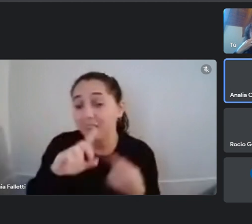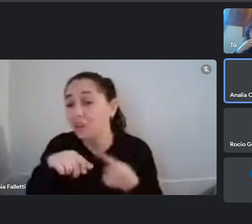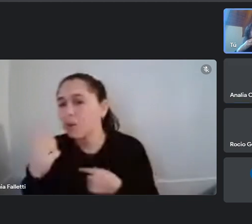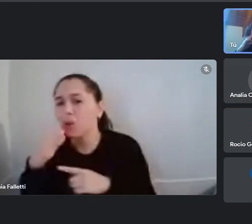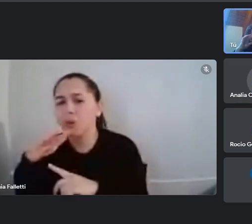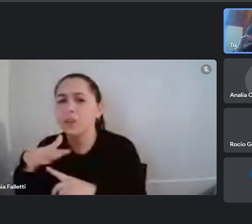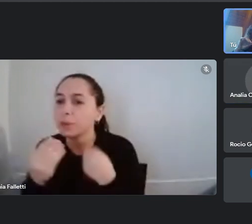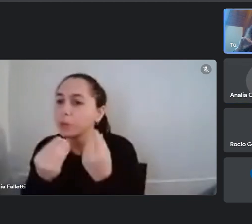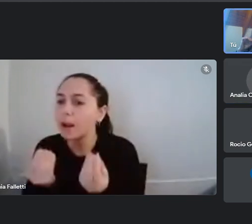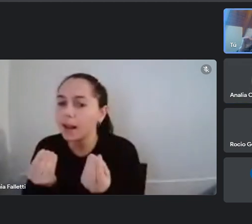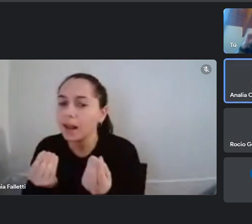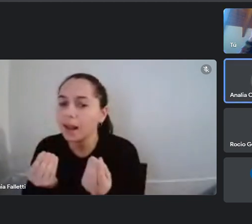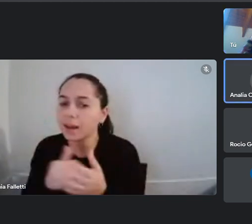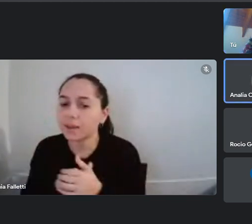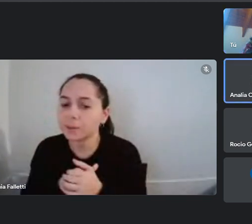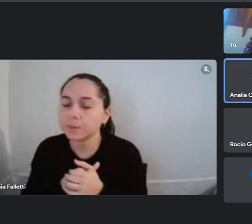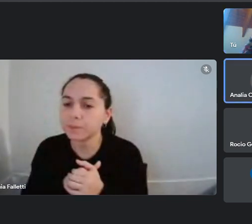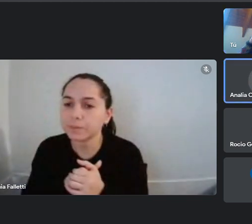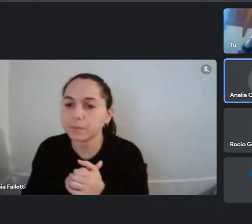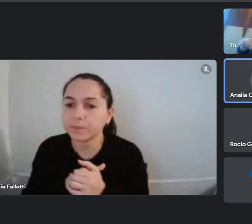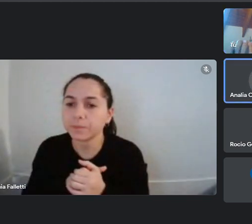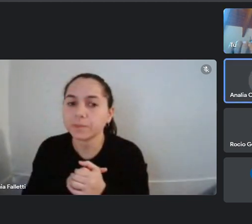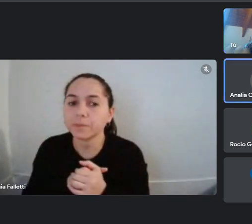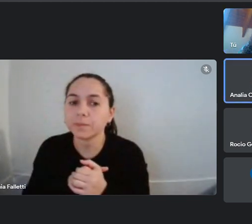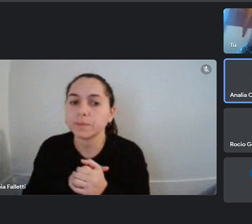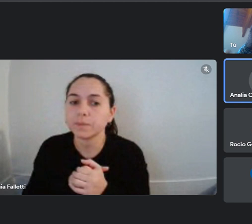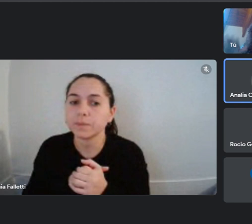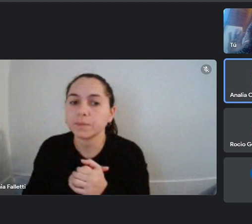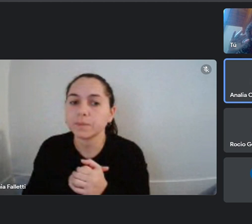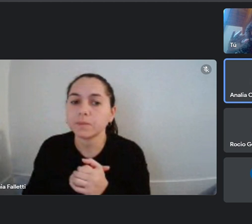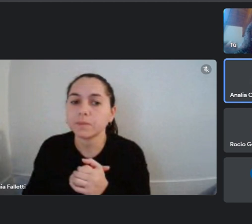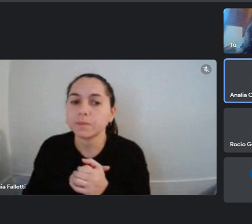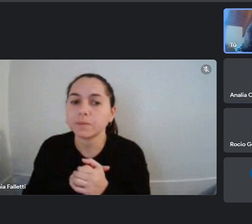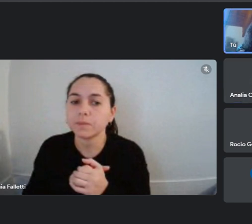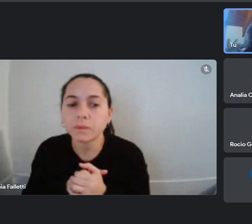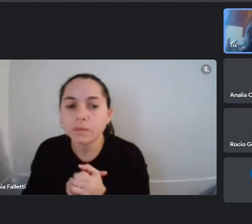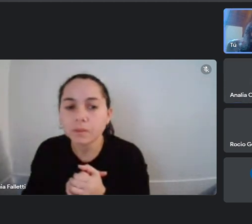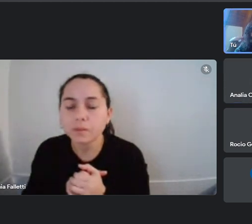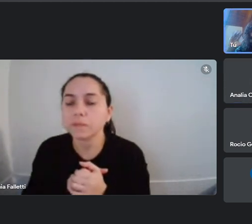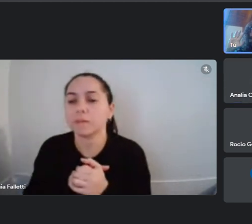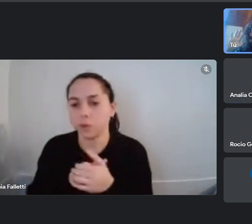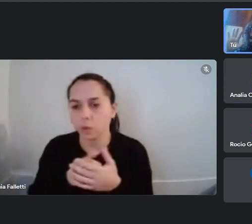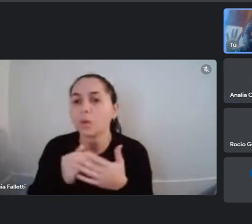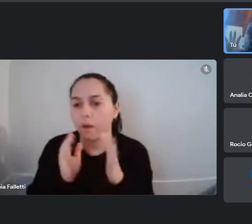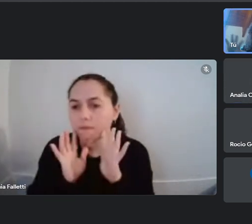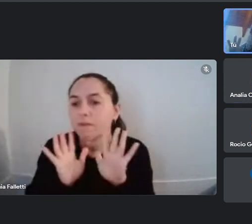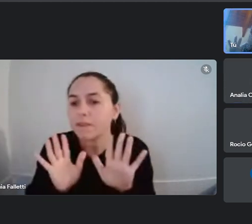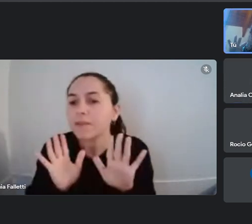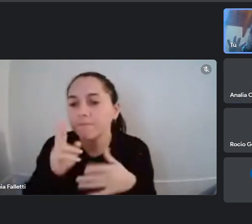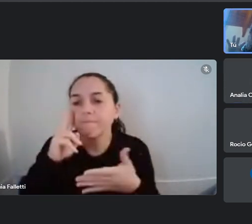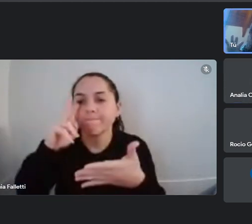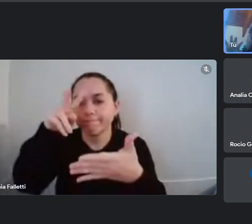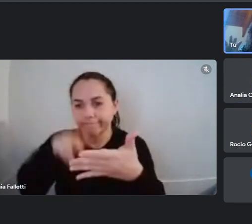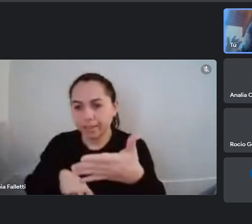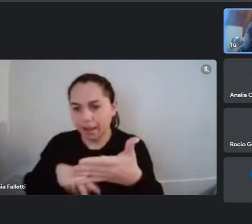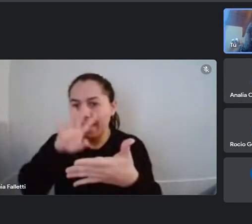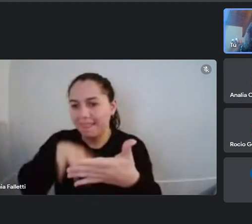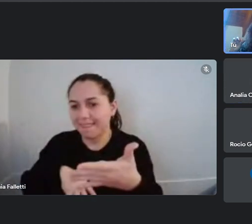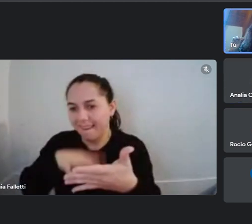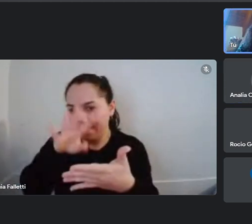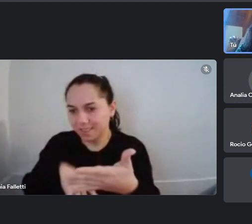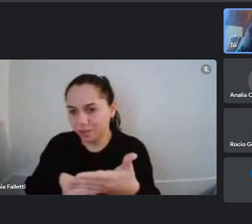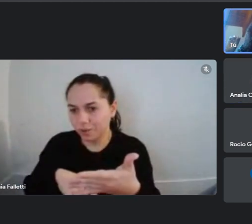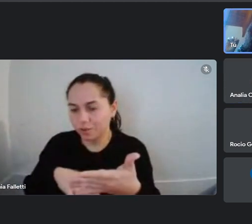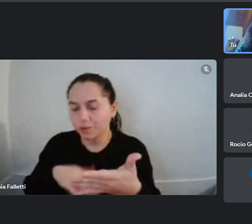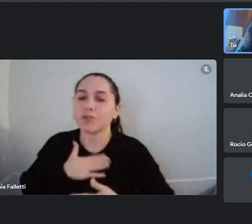En pasado. ¿Sí? La otra posibilidad, pero no, eso hay que fijarse en el texto. Yo acá ya les resolví esa situación. Pero cuando ustedes